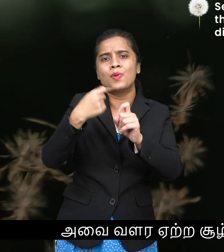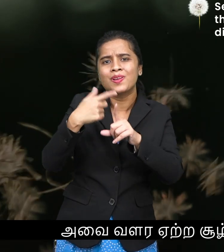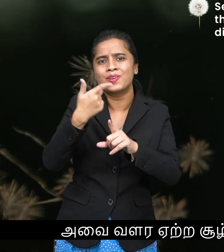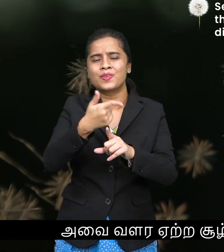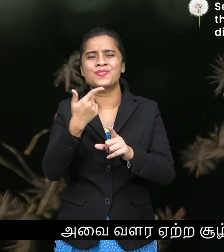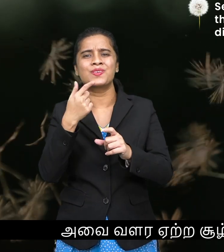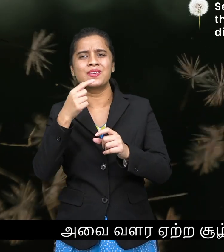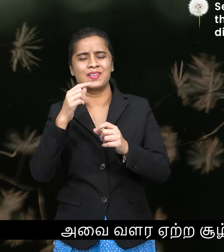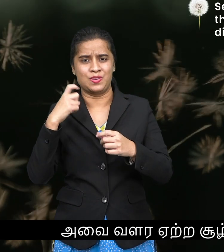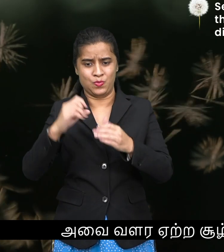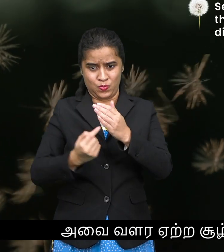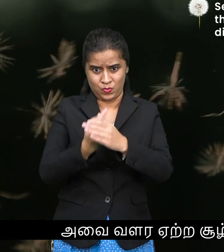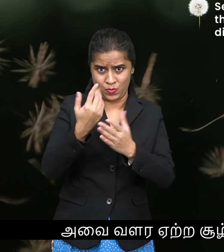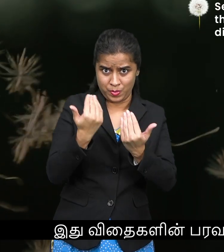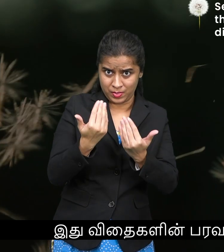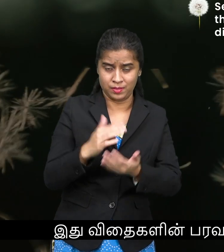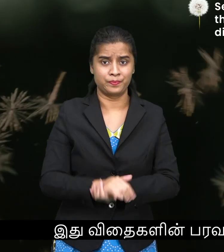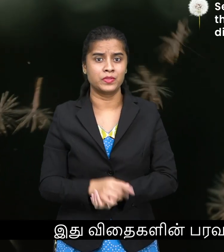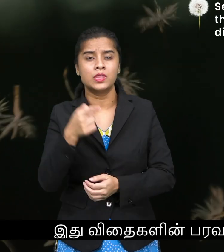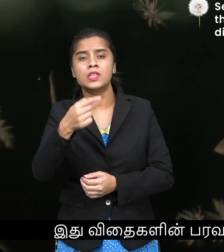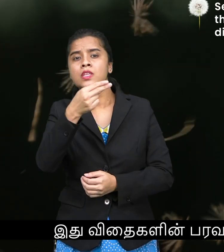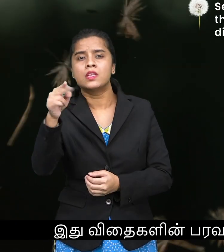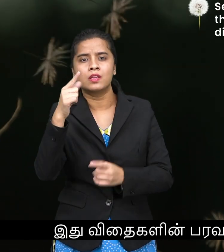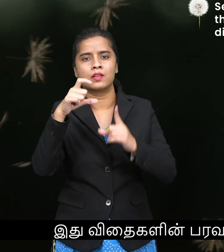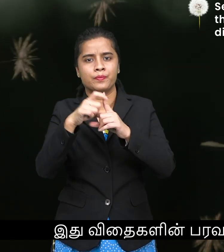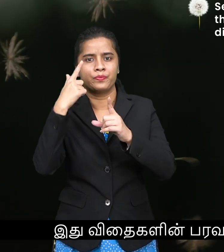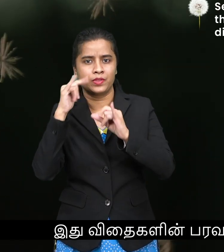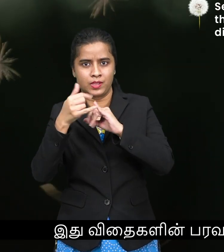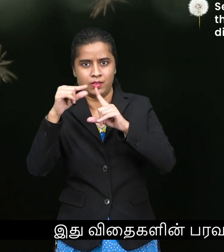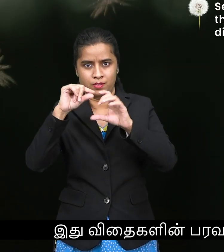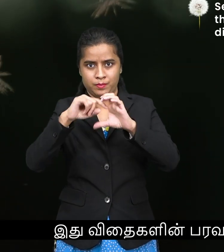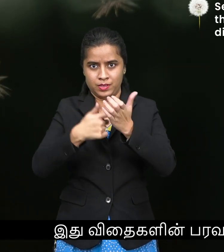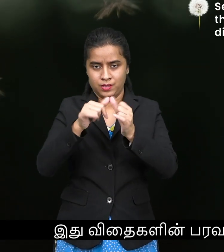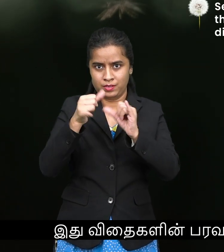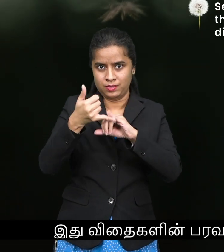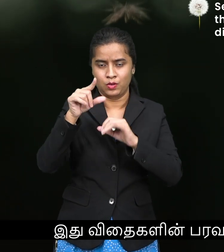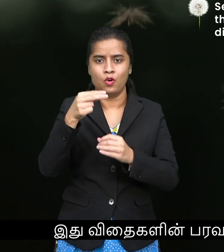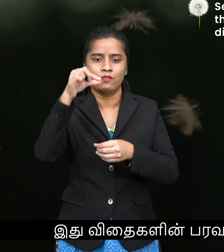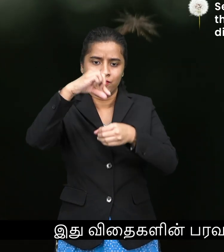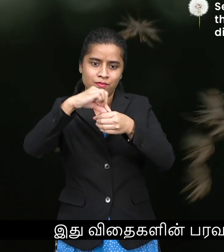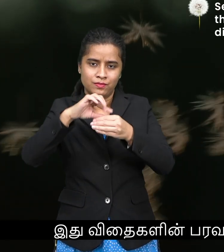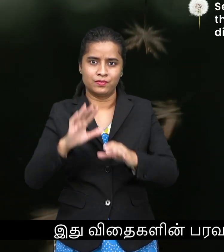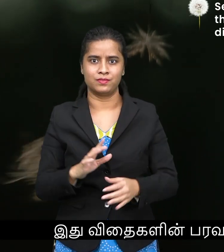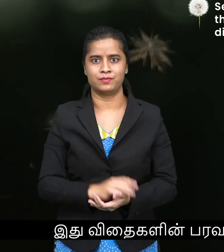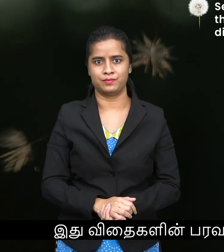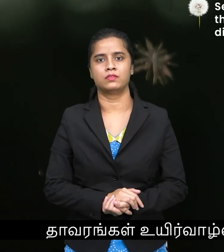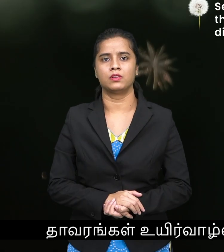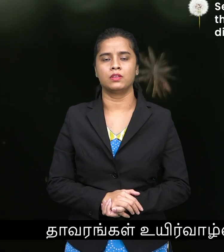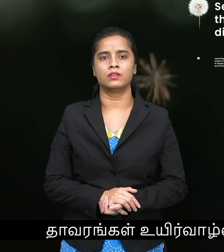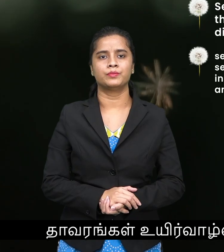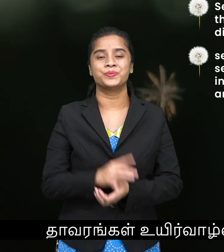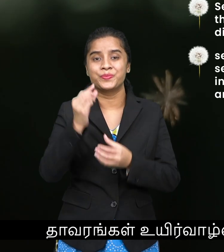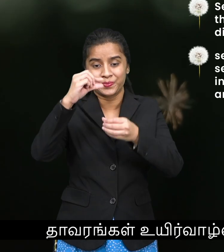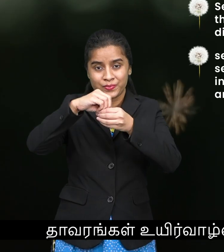ஏற்ற சூழ்நிலைகளை பொறுக்கின்றன. இது விதைகளின் பரவல் என்று அழைக்கப்படுகின்றன.